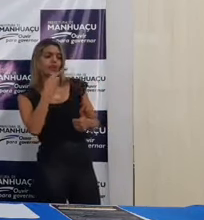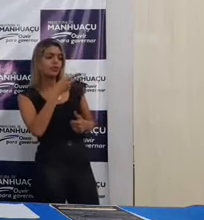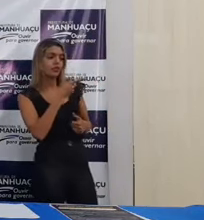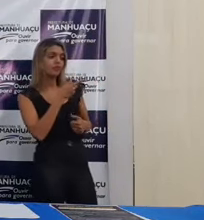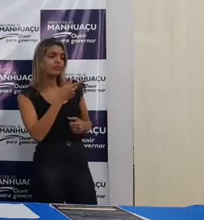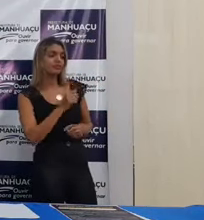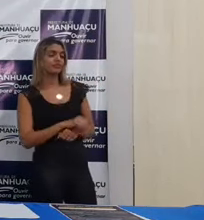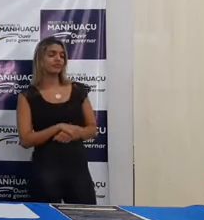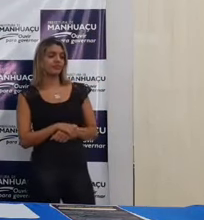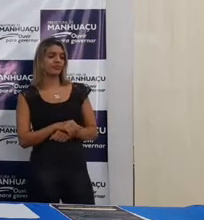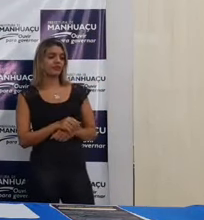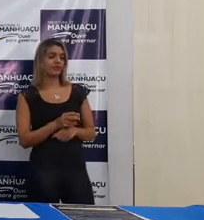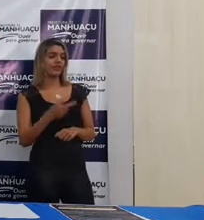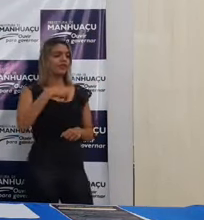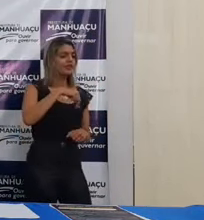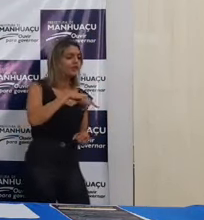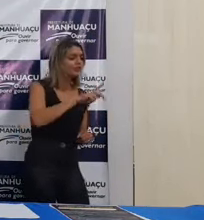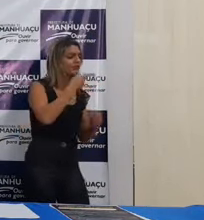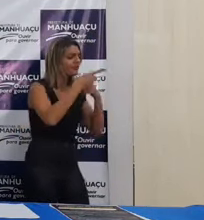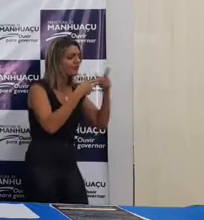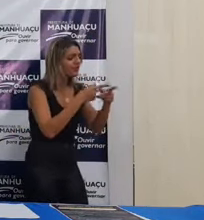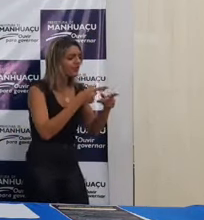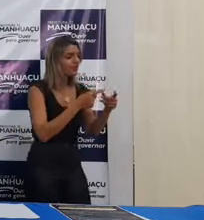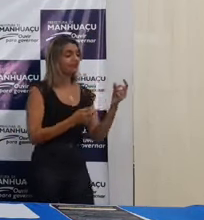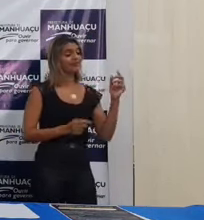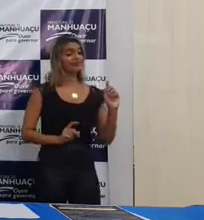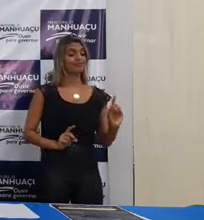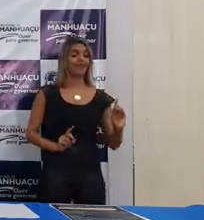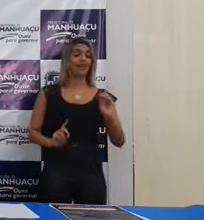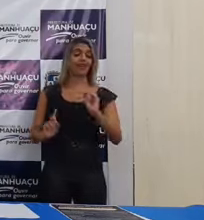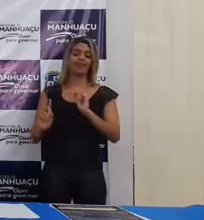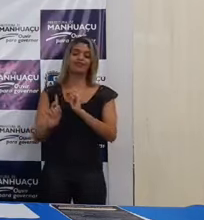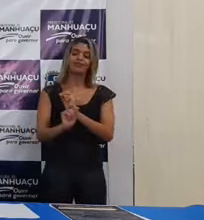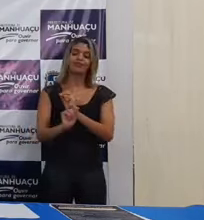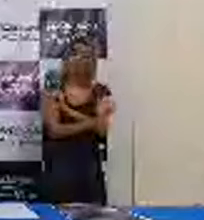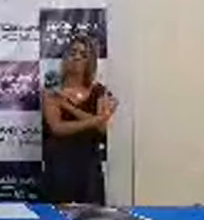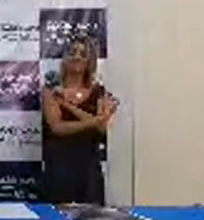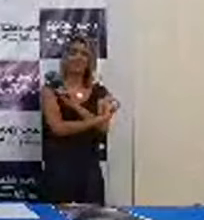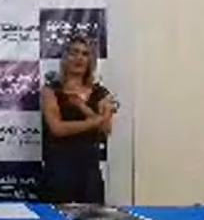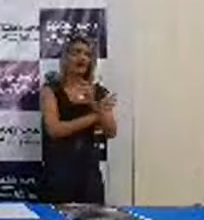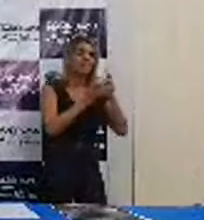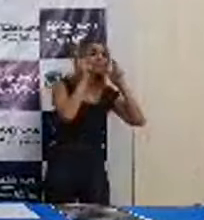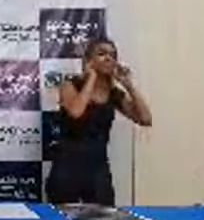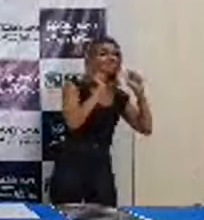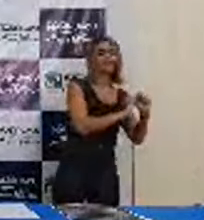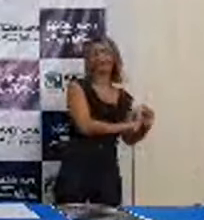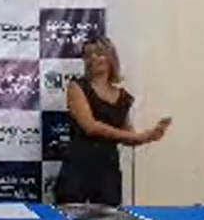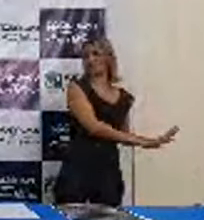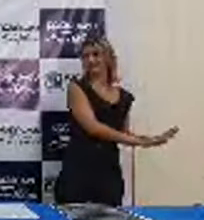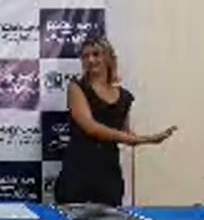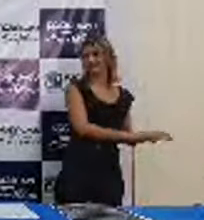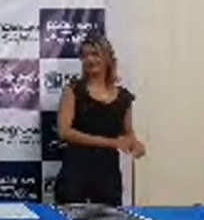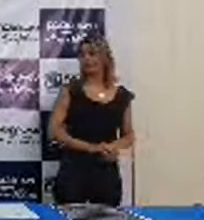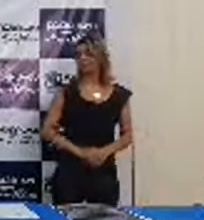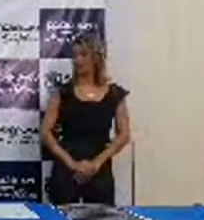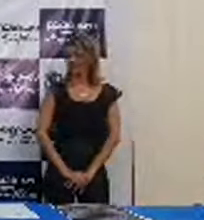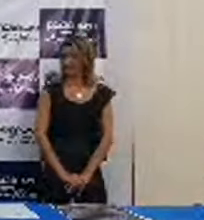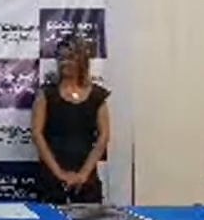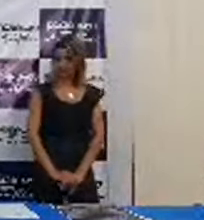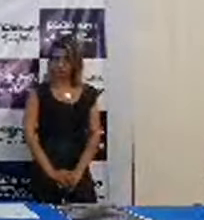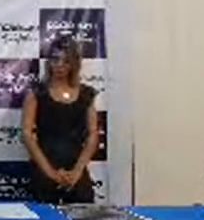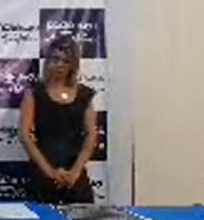Você sai, vira as costas, ele abre. Fazendo um enxugar no gelo, um exemplo, pode ser usado. Então vamos inverter isso, vamos fazer todo